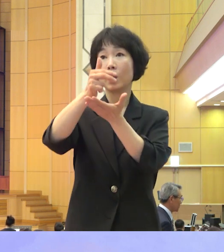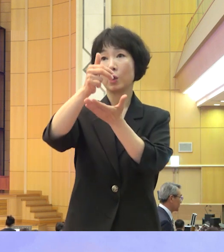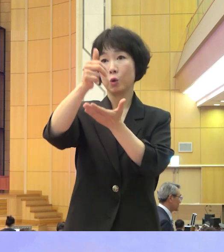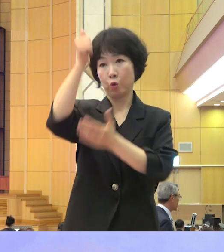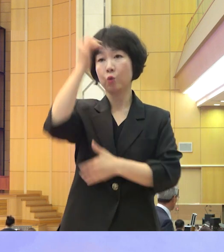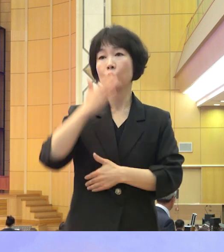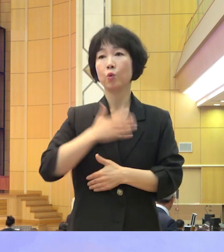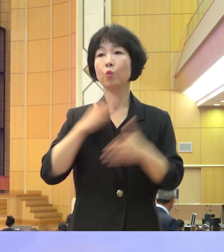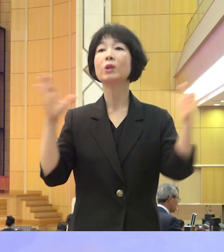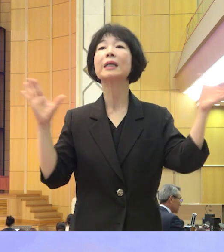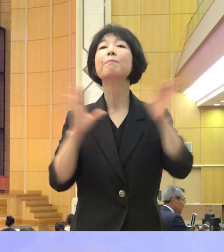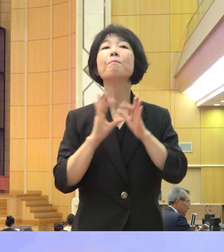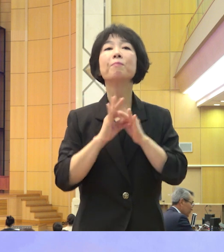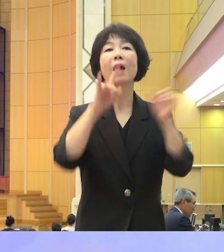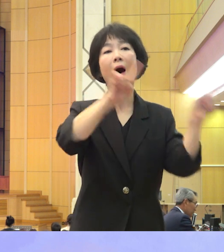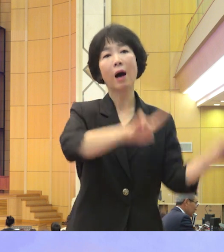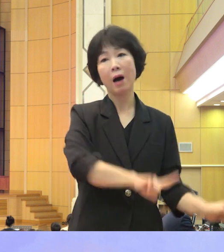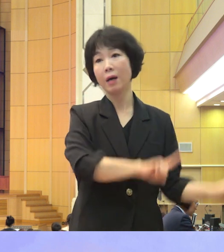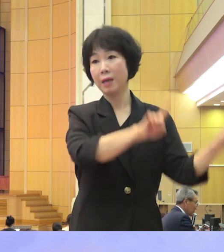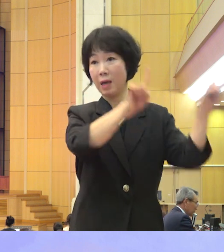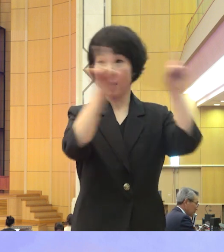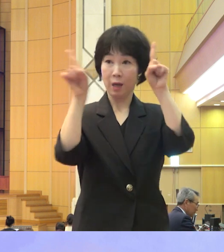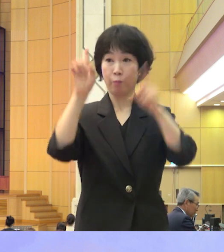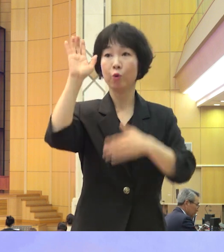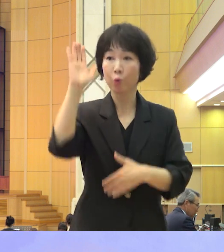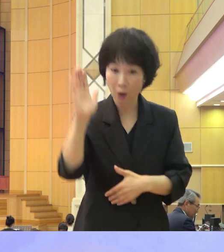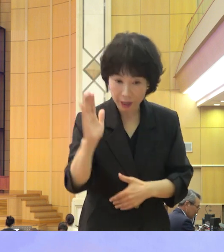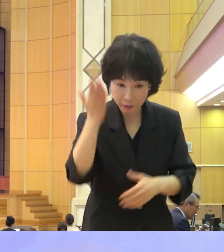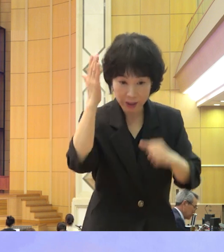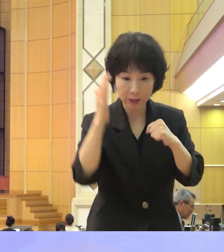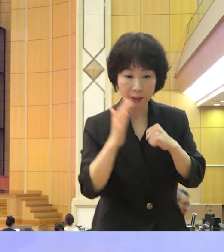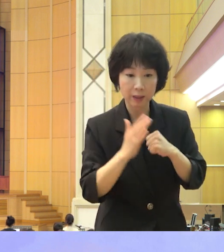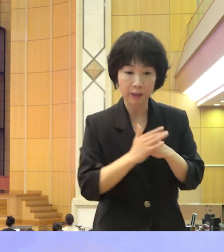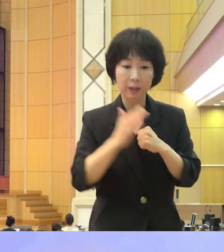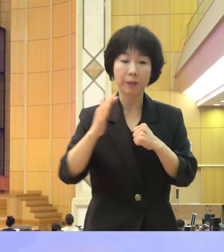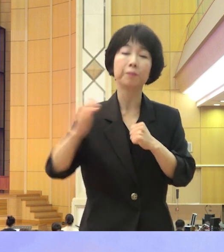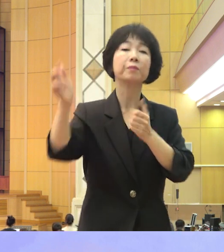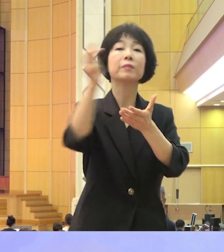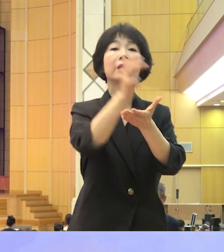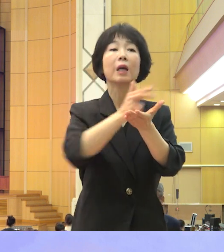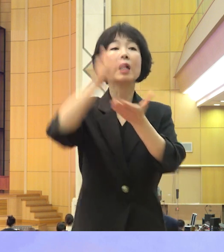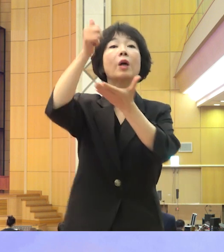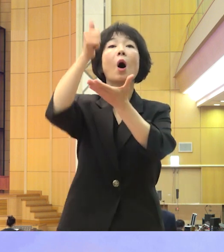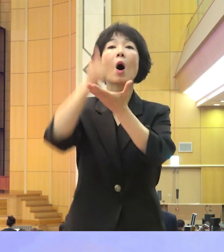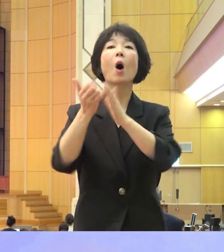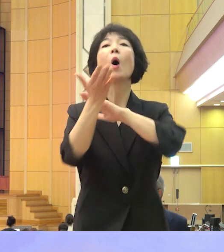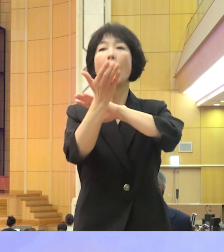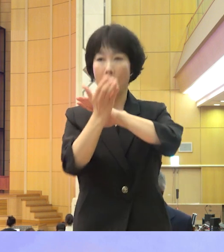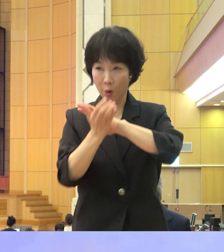이레 주님 나의 부활 되시니